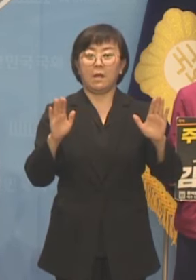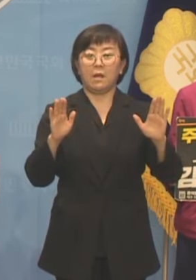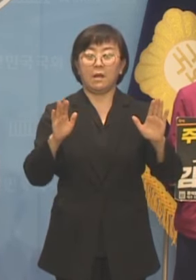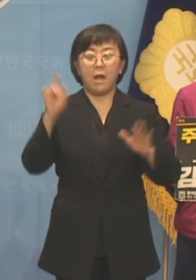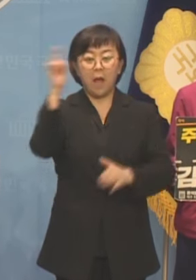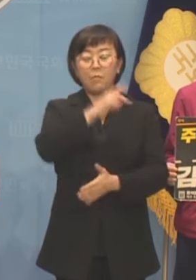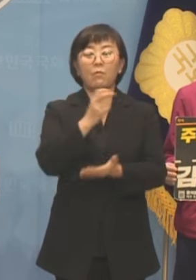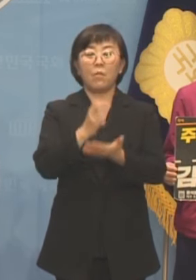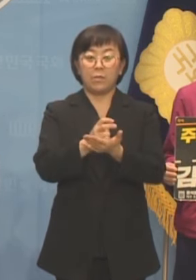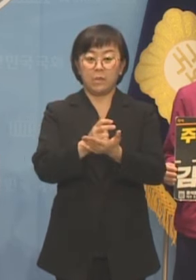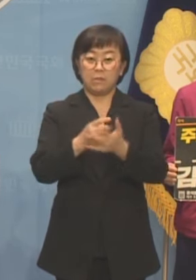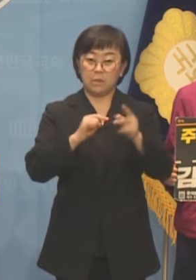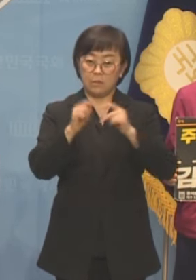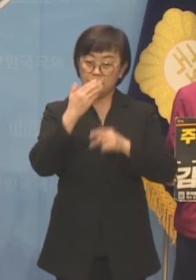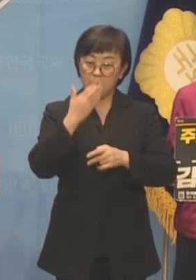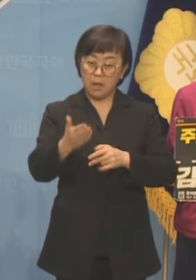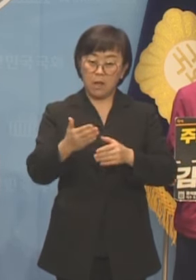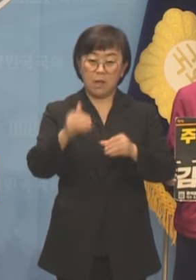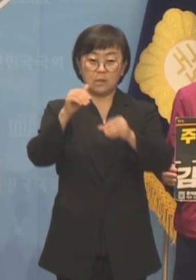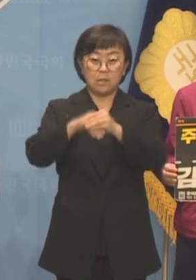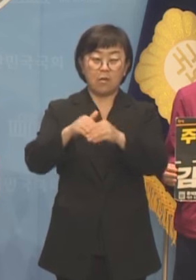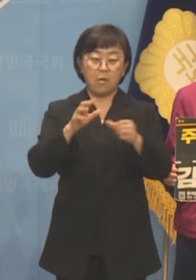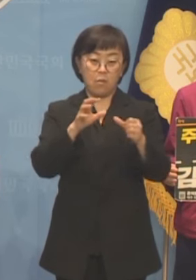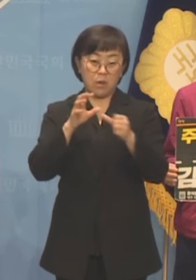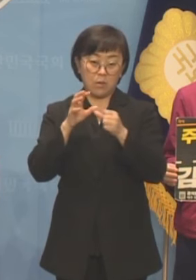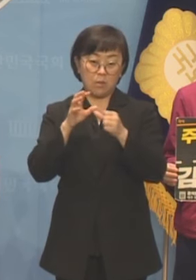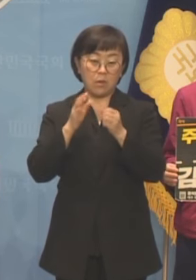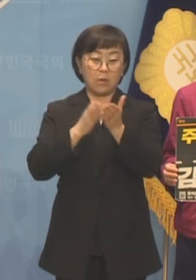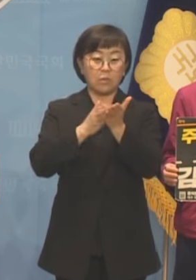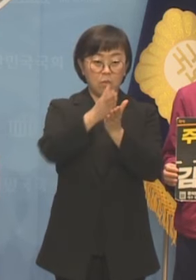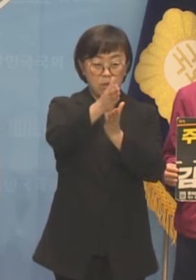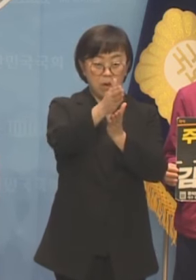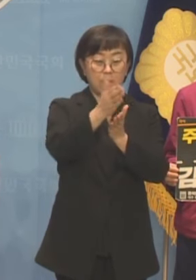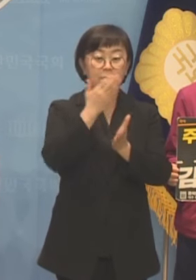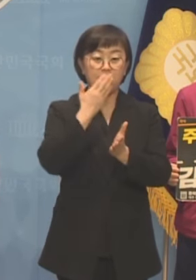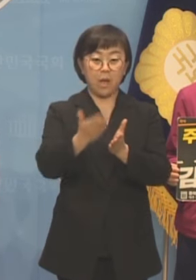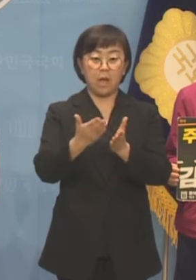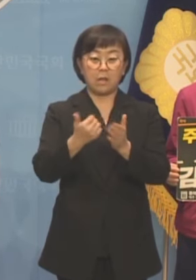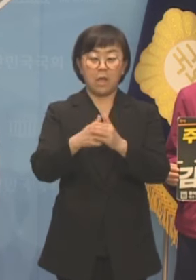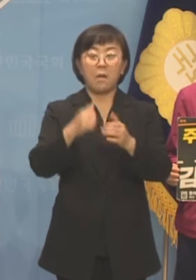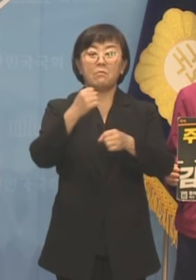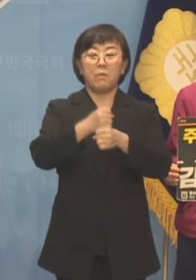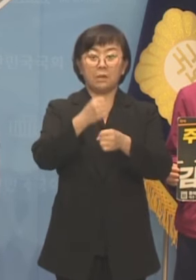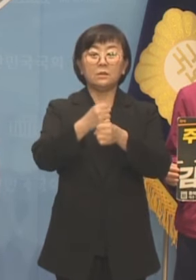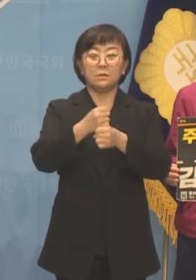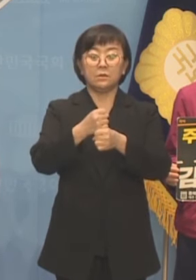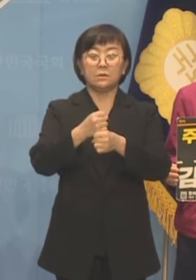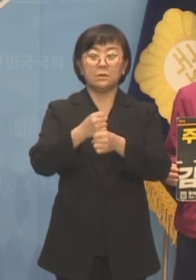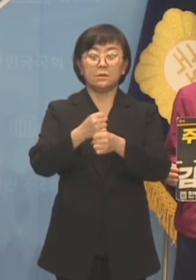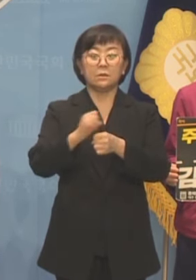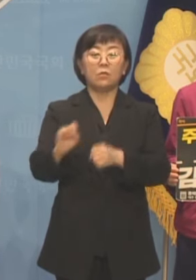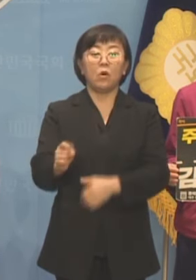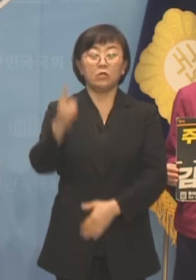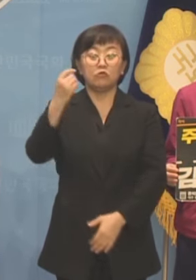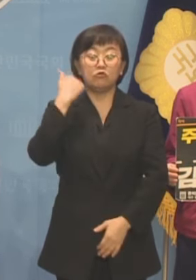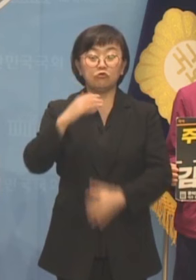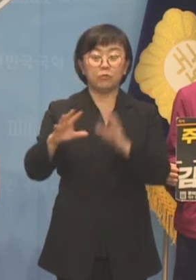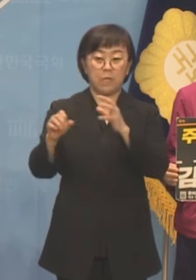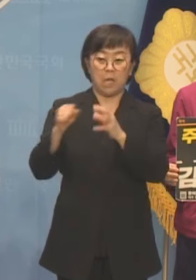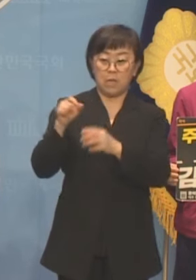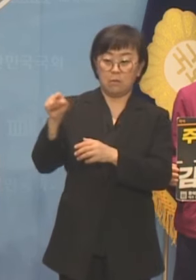악법으로 보는지 심지어 총선을 앞두고 통과될 수밖에 없게끔 만든 것이 국민의